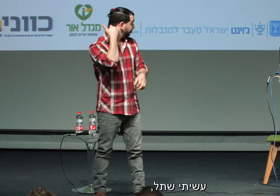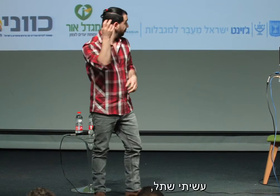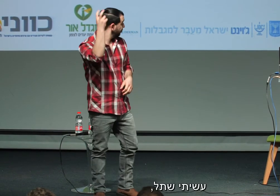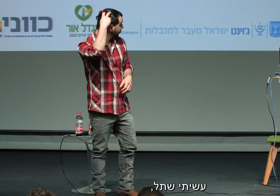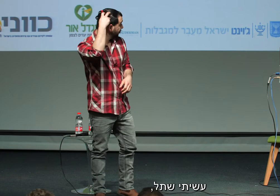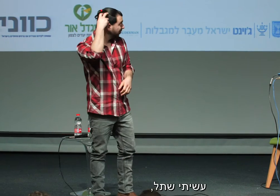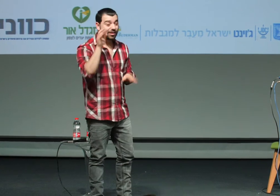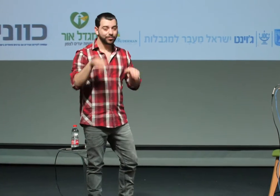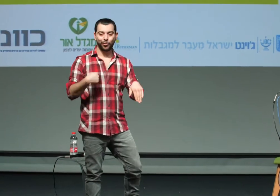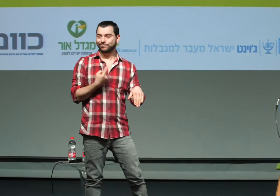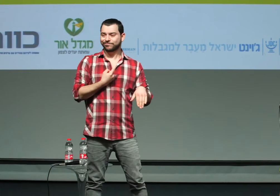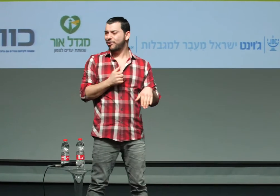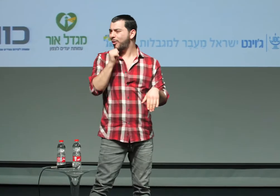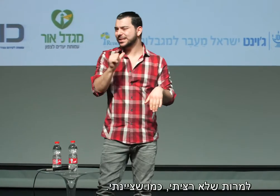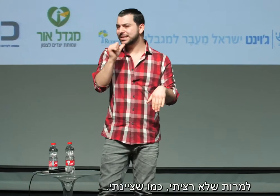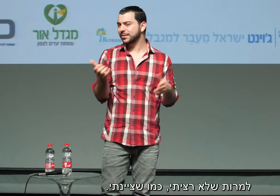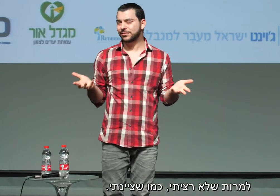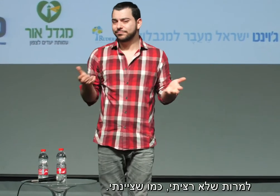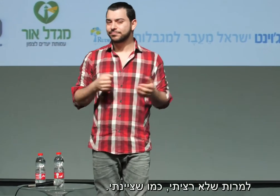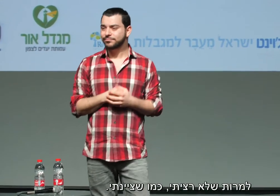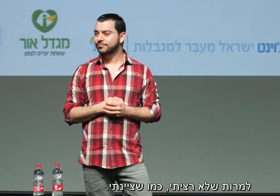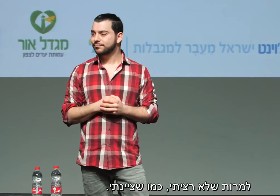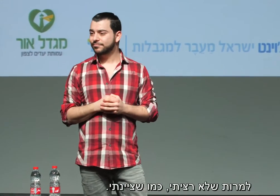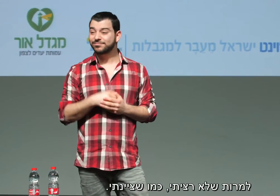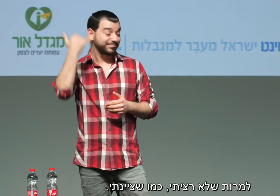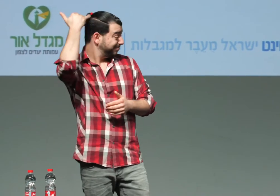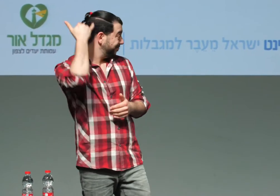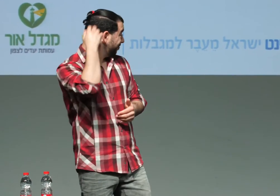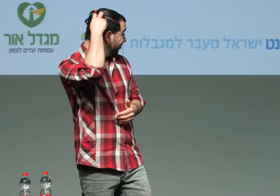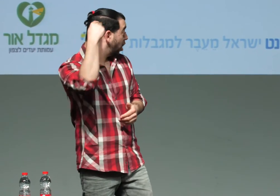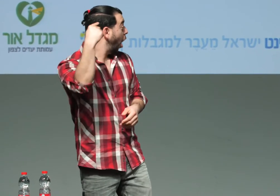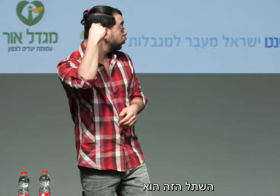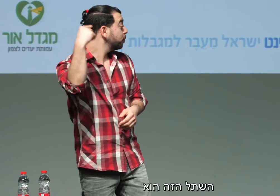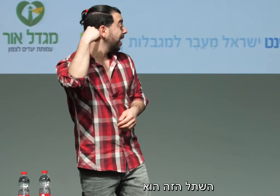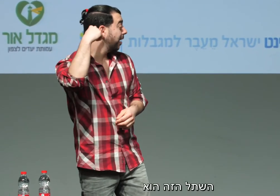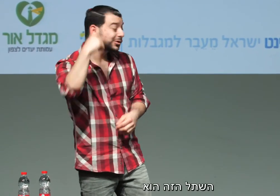עשיתי שתל, למרות שלא רציתי, כמו שציינתי. השתל הזה הוא